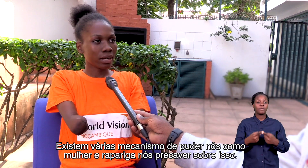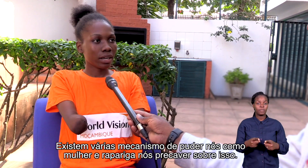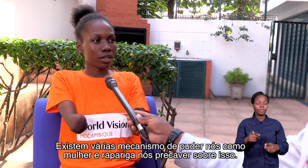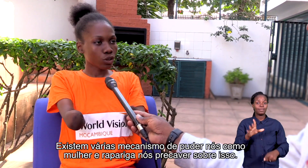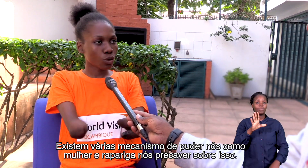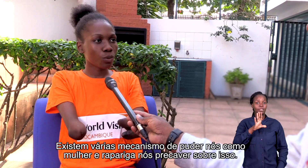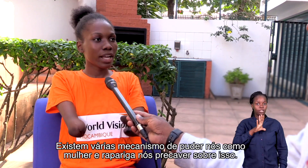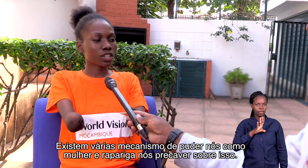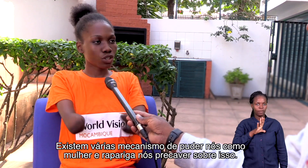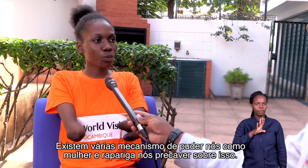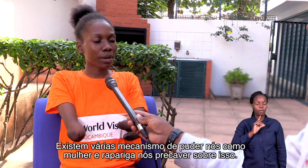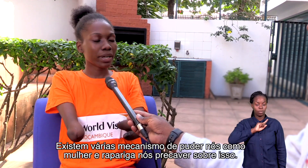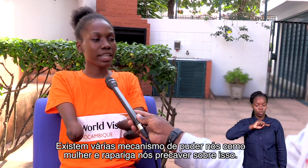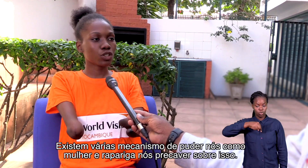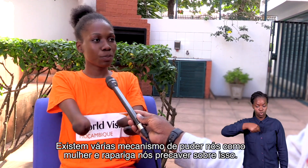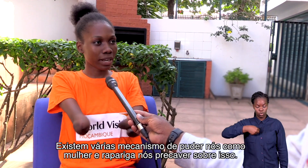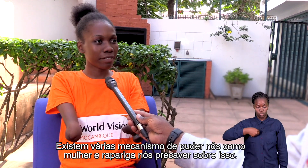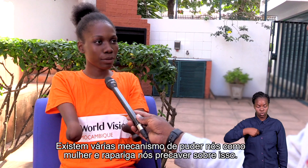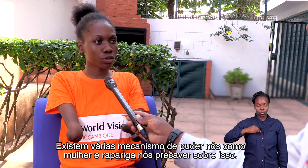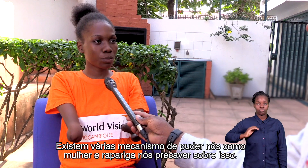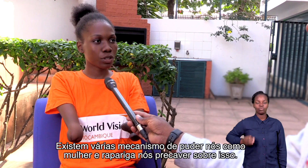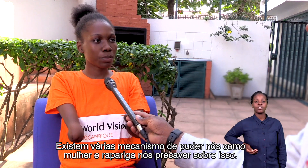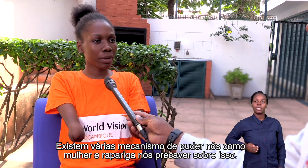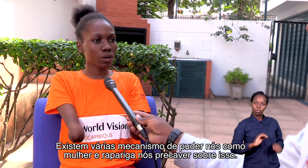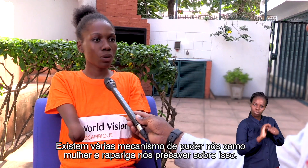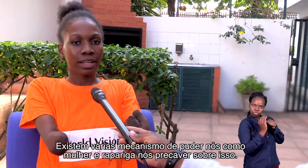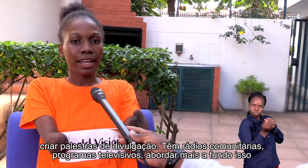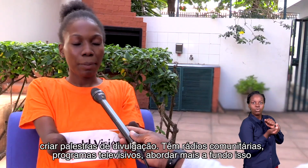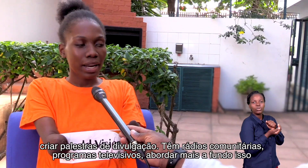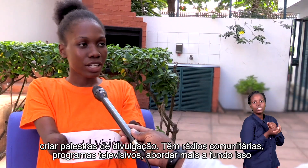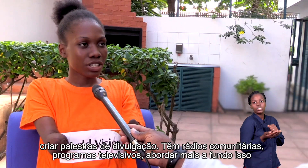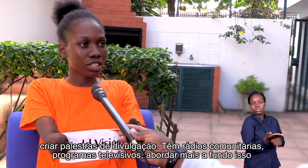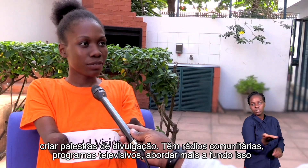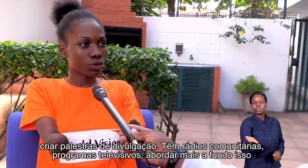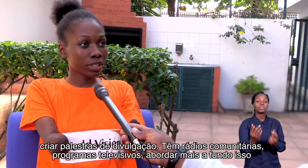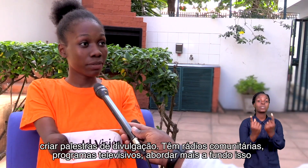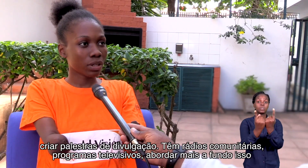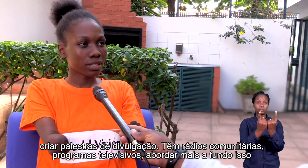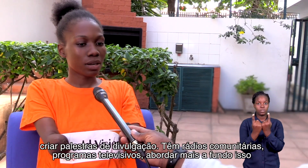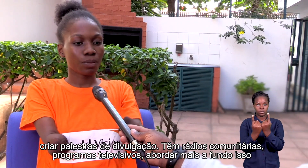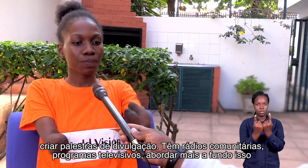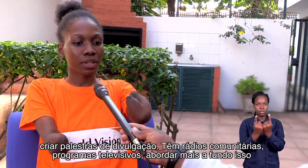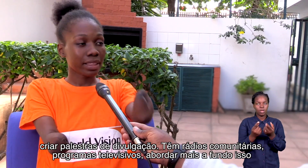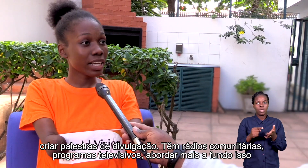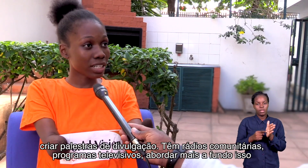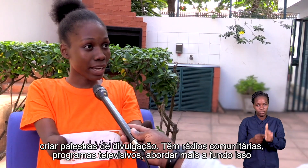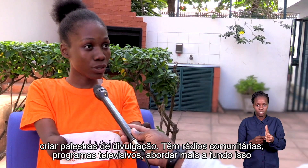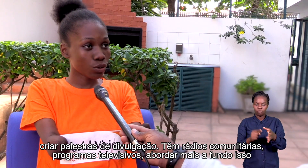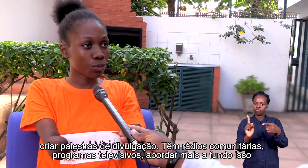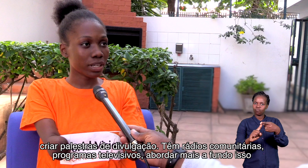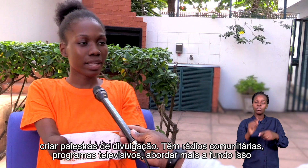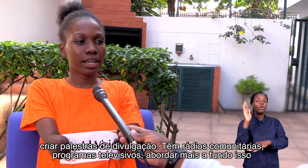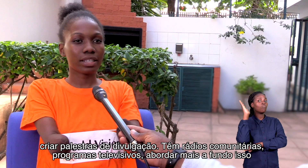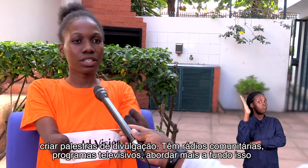poder, nós como mulheres, nós como raparigas, nos precavermos sobre isso. Primeiro, criar palestras de divulgação, tem as